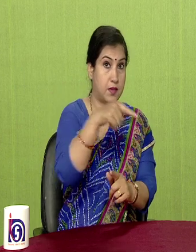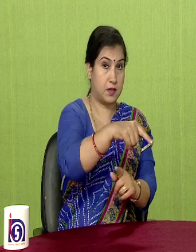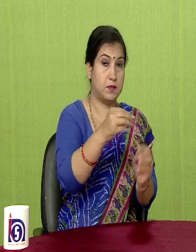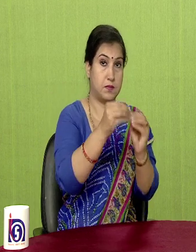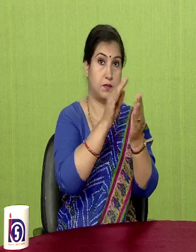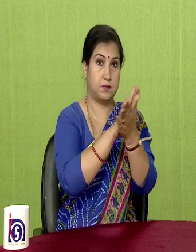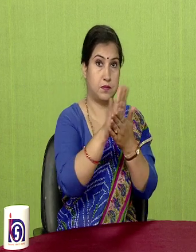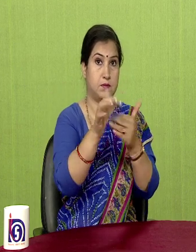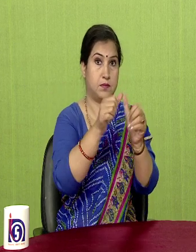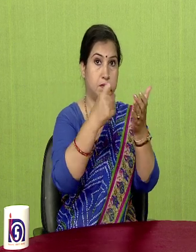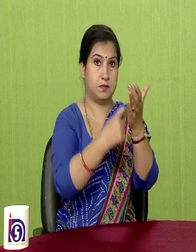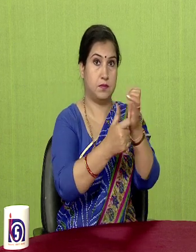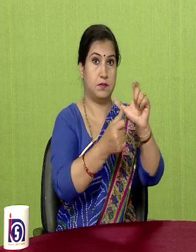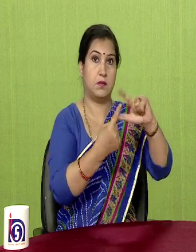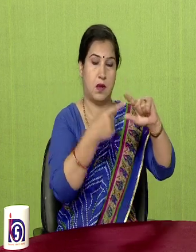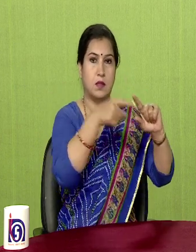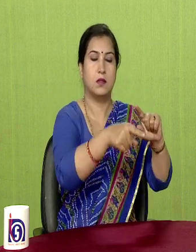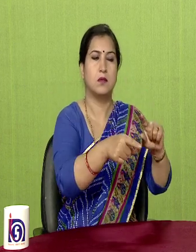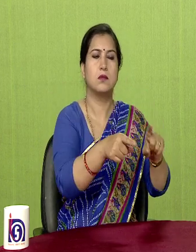बात राम के समक्ष रखें।